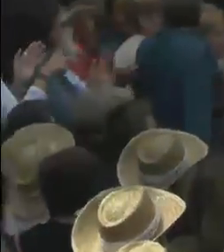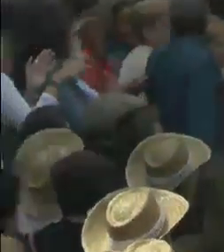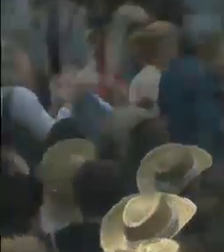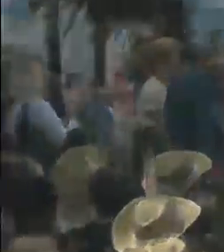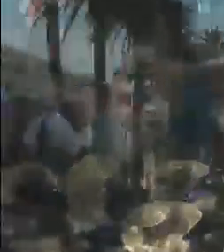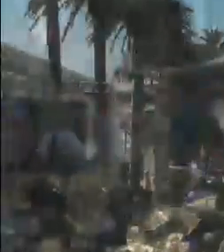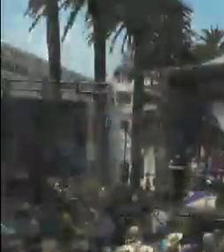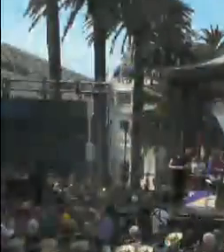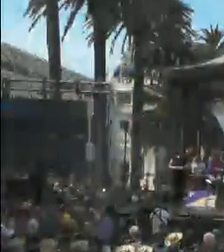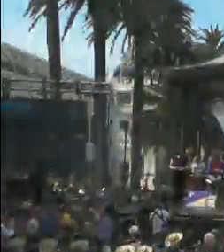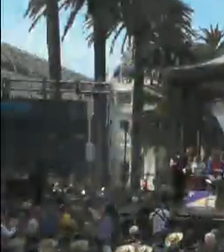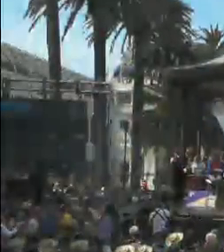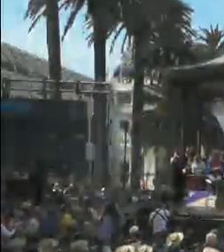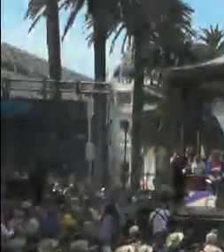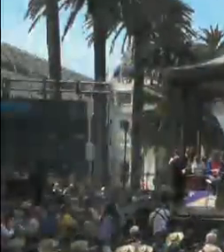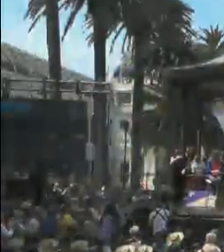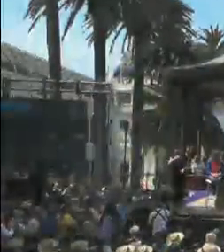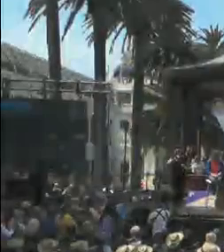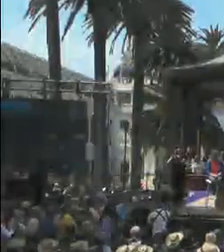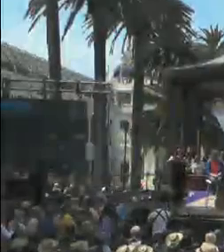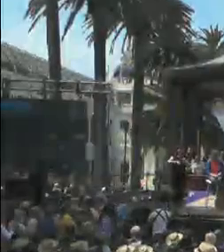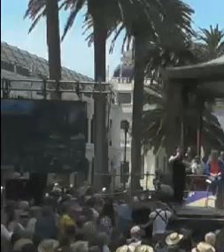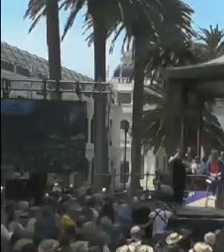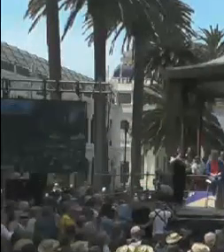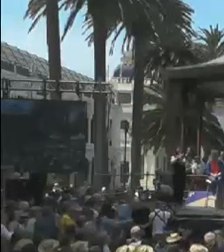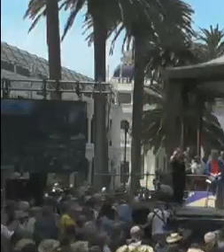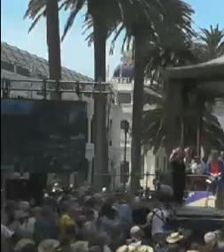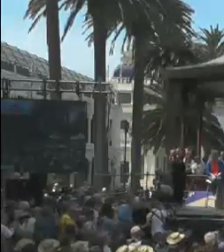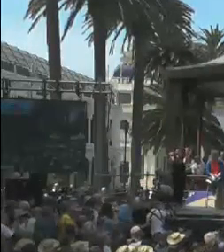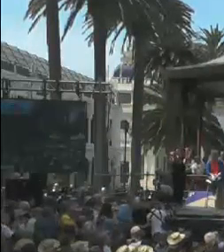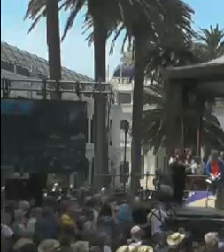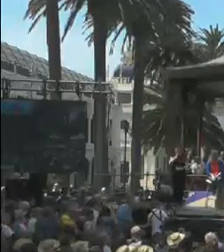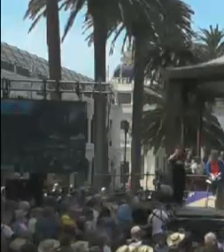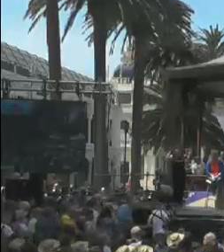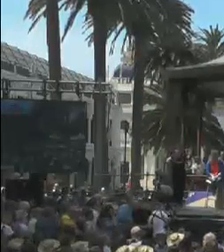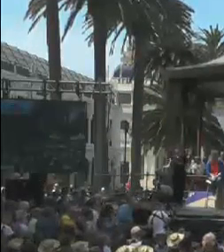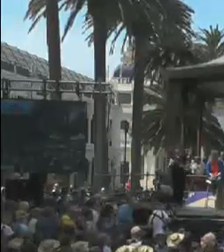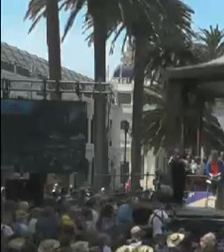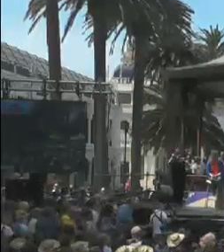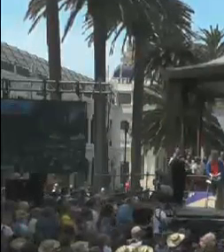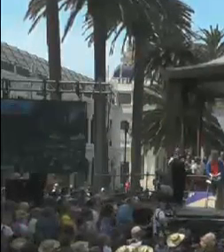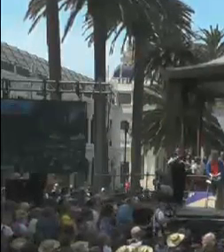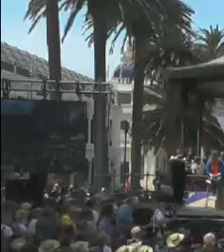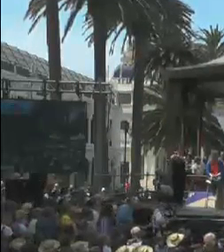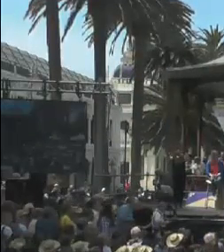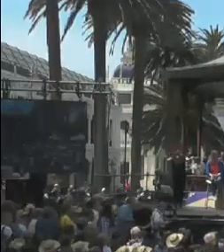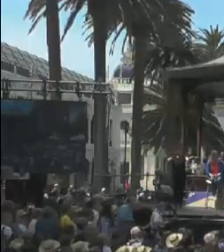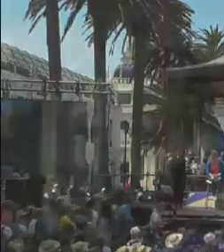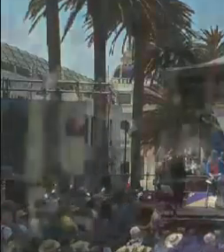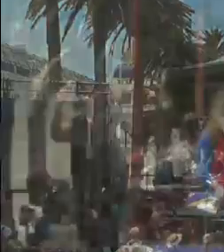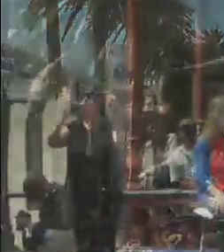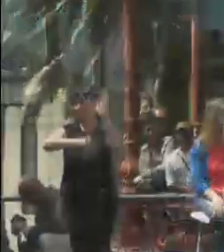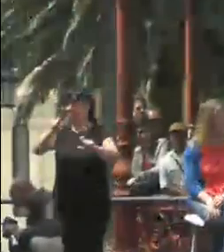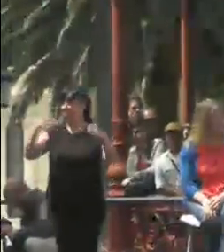Mirade, quero empezar dándovos as grazas, porque esta é a vosa campaña, é a campaña da xente do común, é